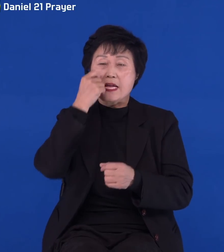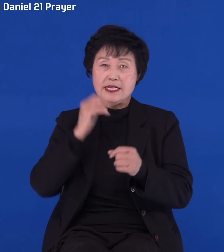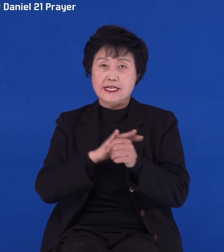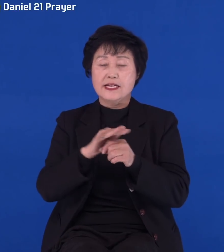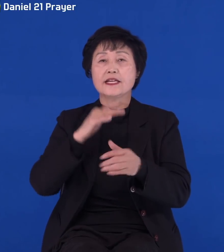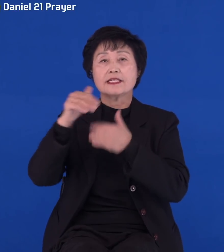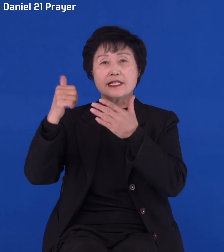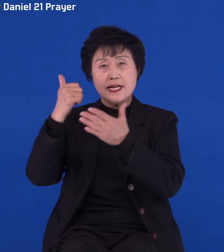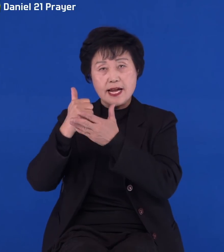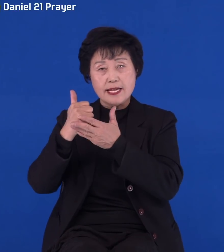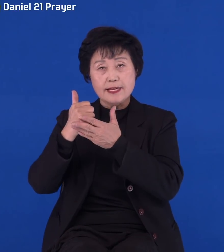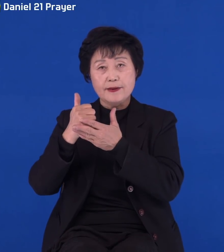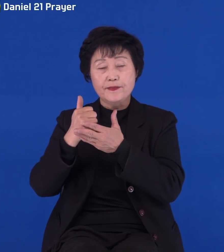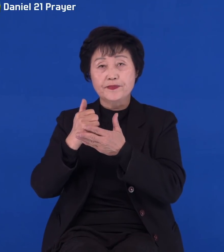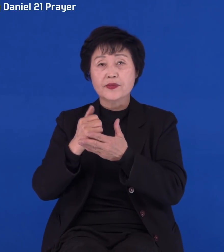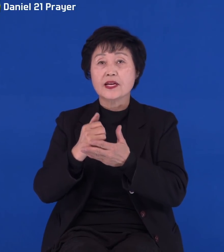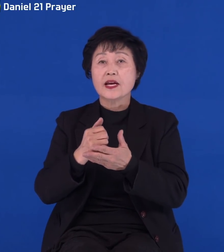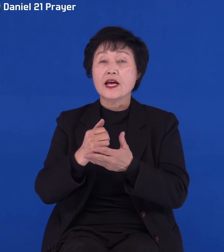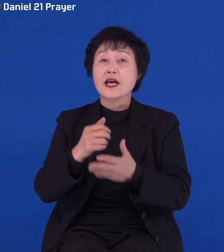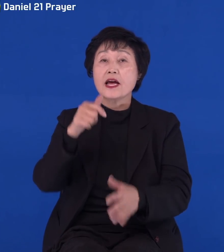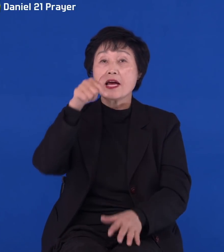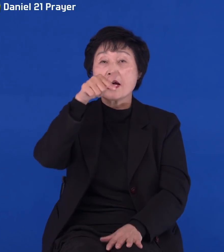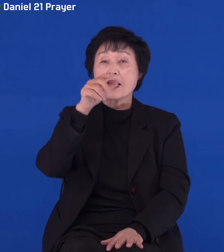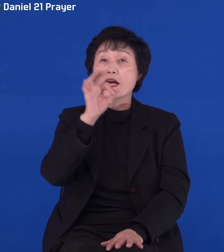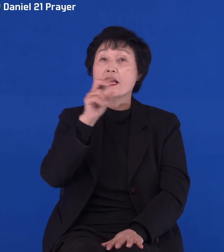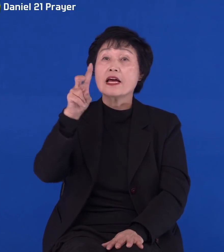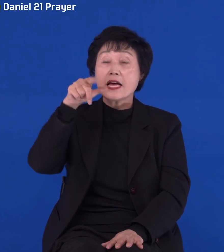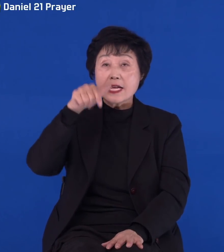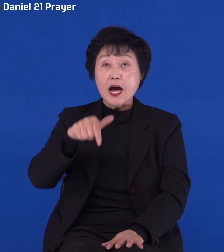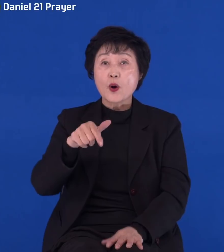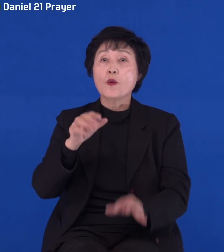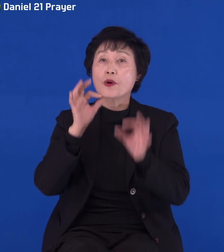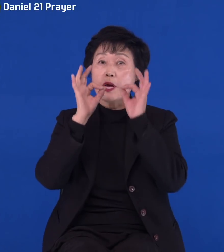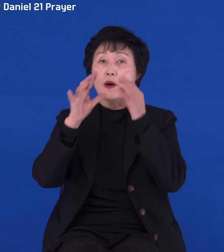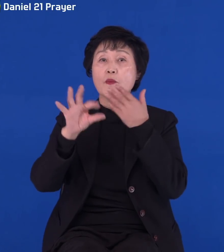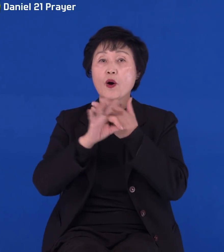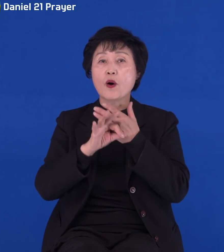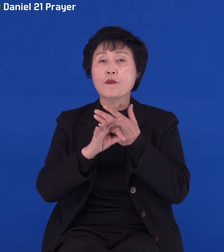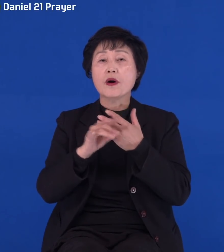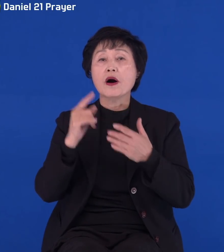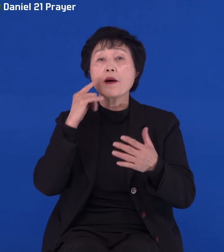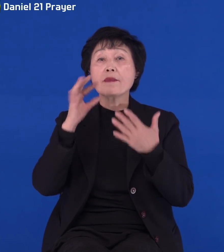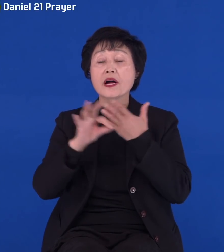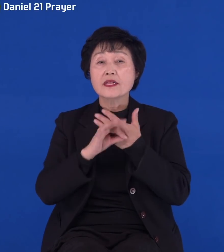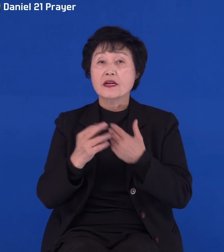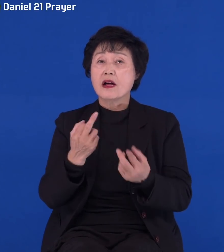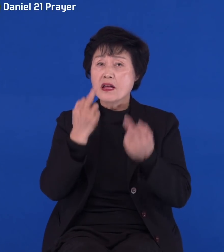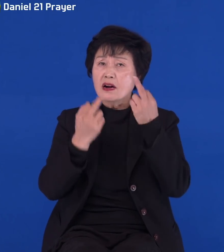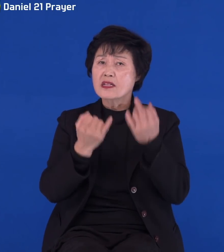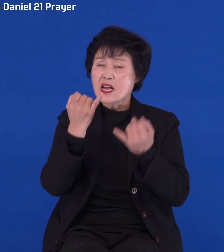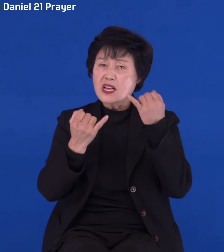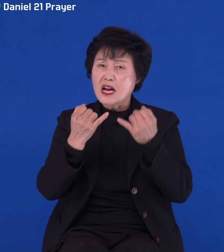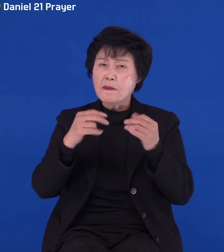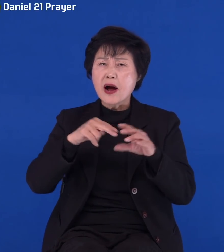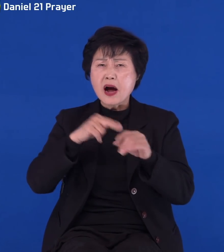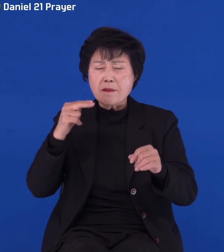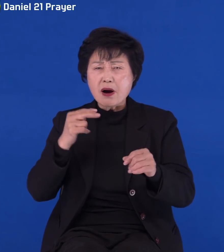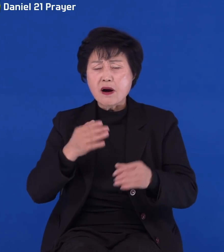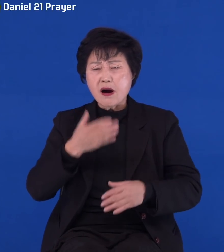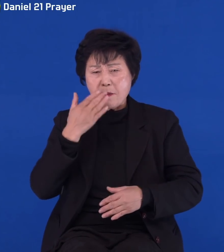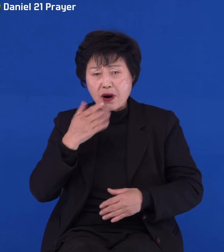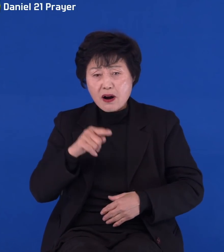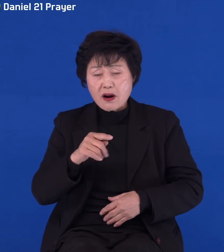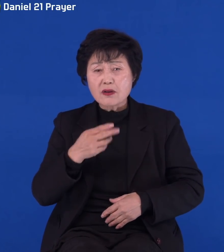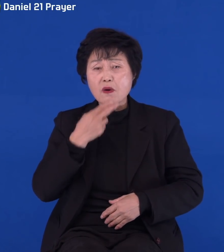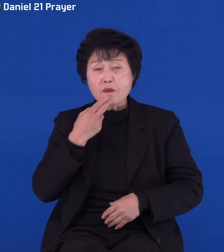15절 17절에 보니까 사람들의 태도는 이런 것 같아요. 만일 형제나 자매가 헐벗고 일용할 양식이 없는데 너희 중에 누구든지 그에게 이르되 평안히